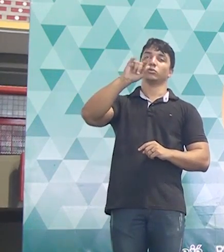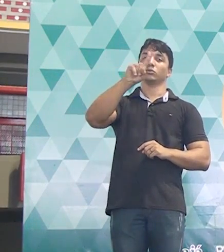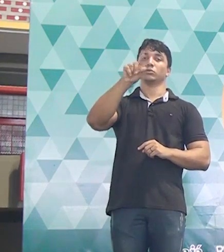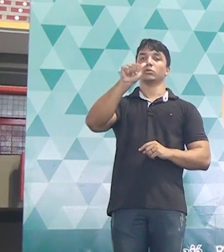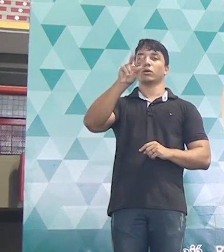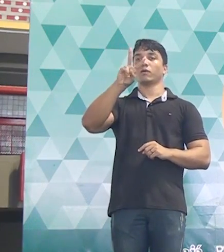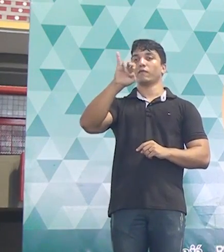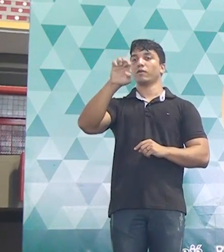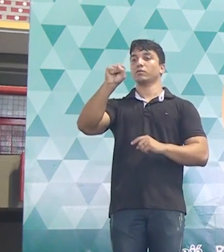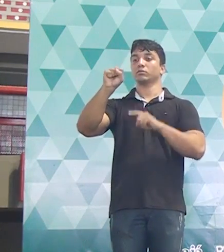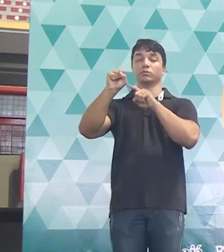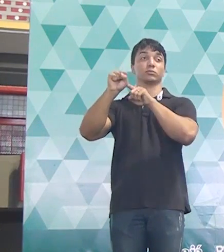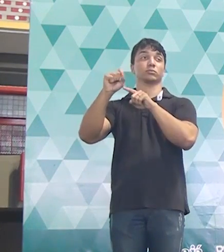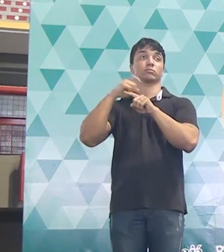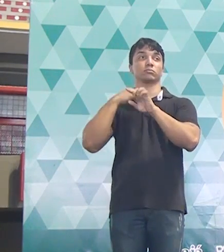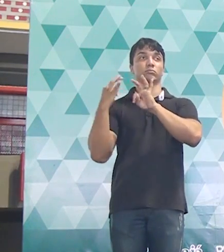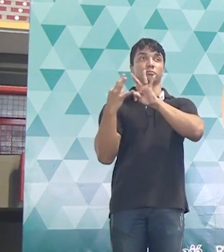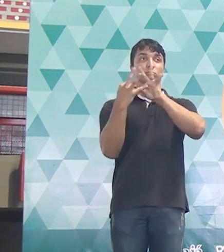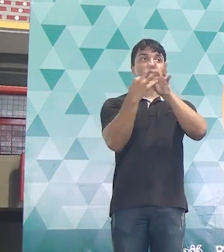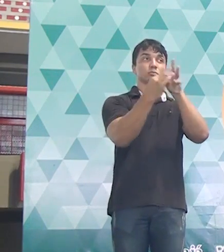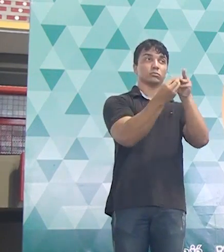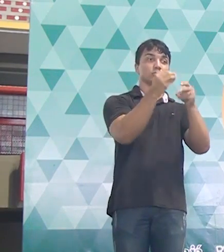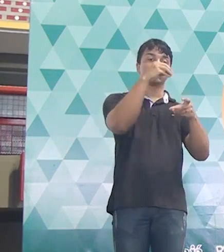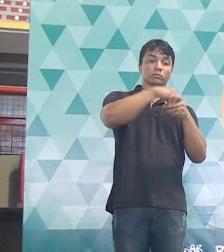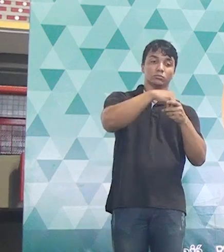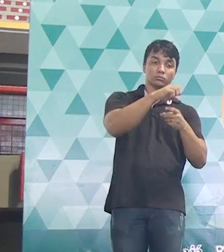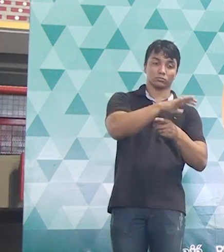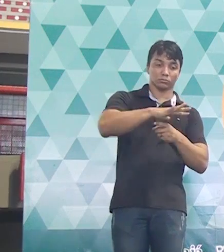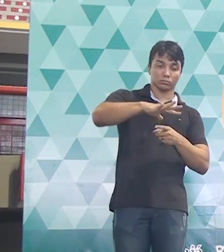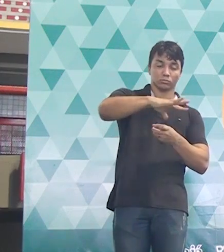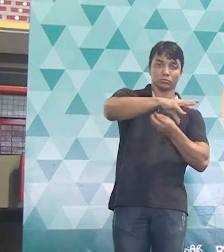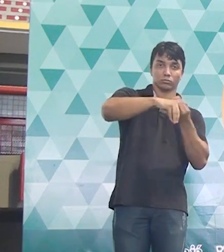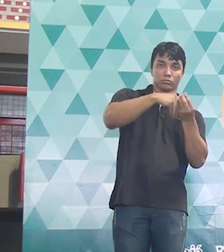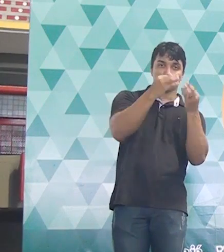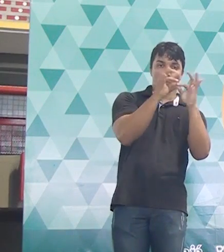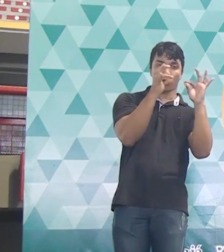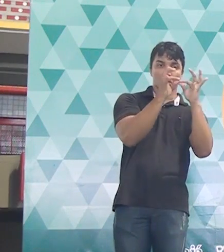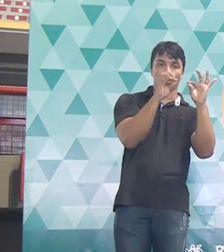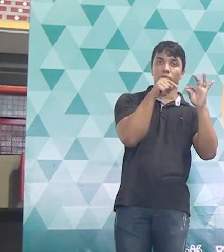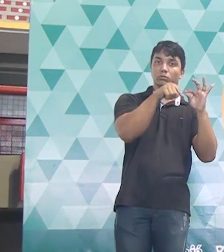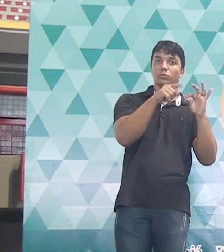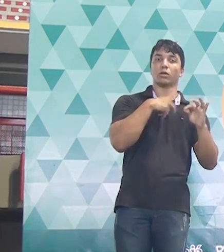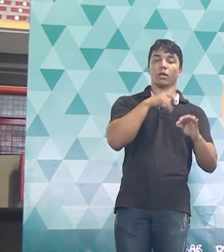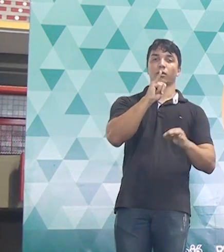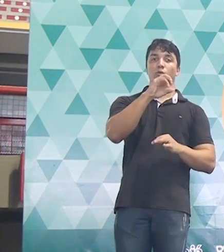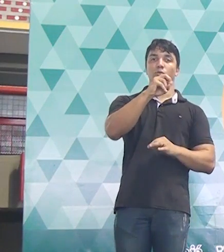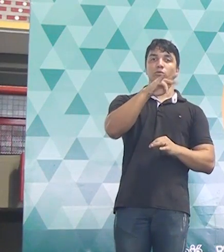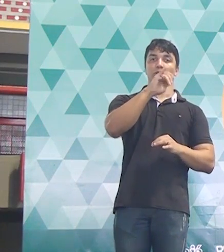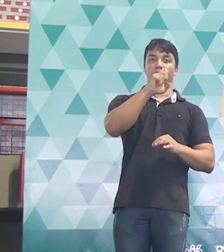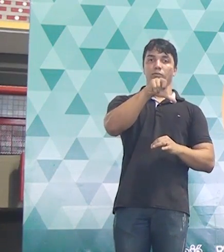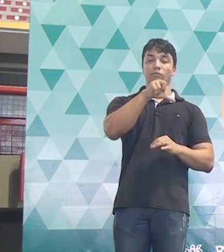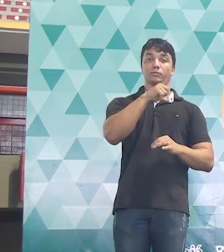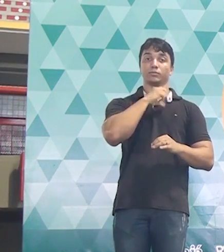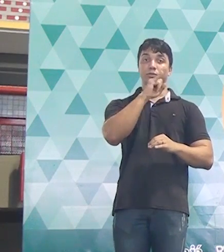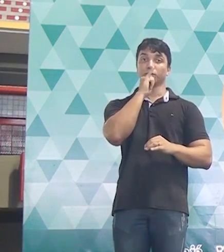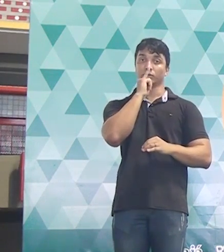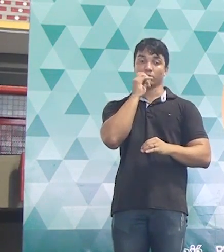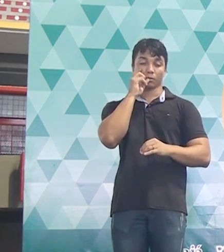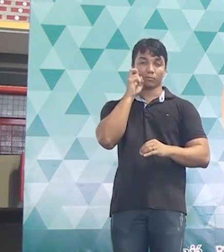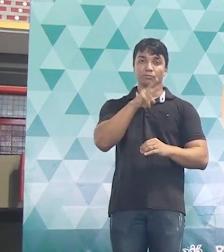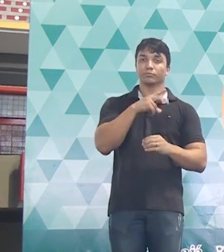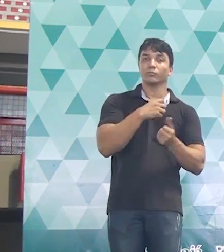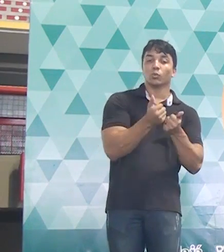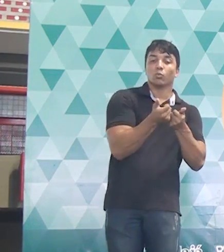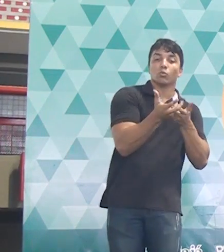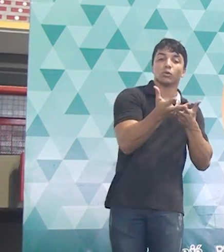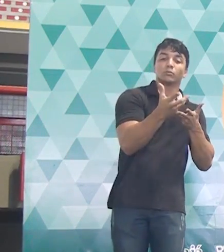Normalmente, todos os hidrogênios que estão na molécula são ionizáveis. Então é só você olhar para a fórmula, ver quantos hidrogênios tem